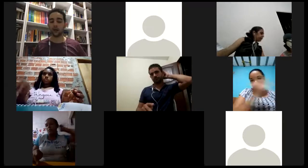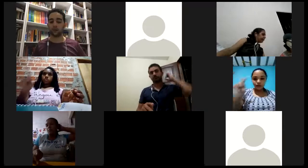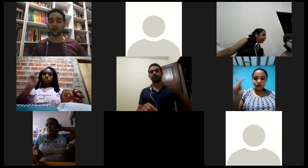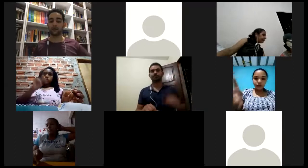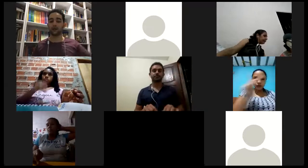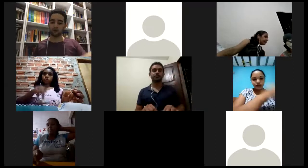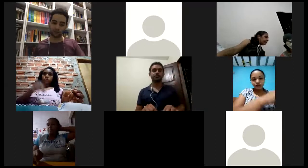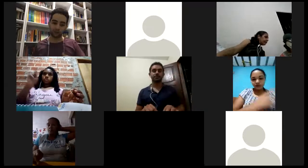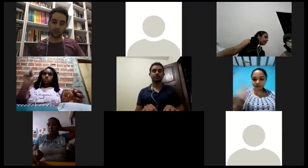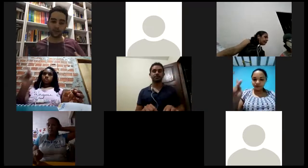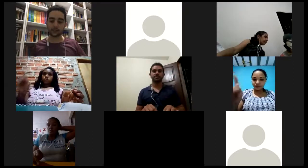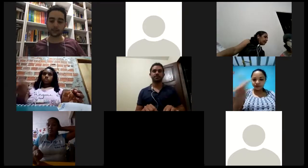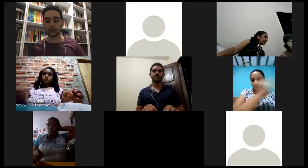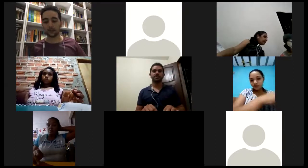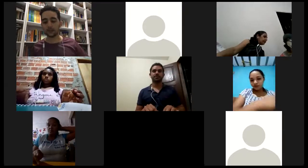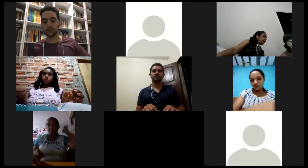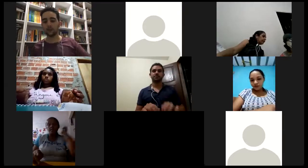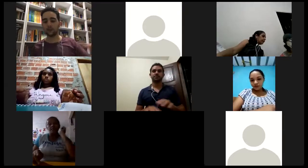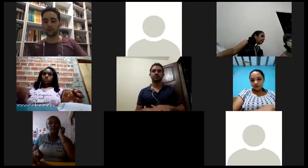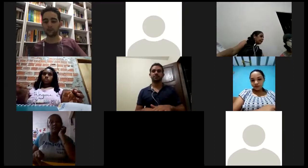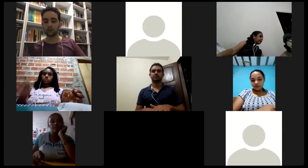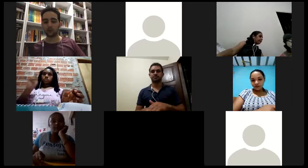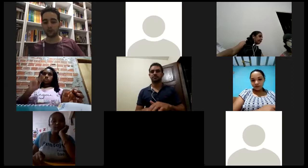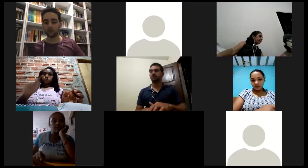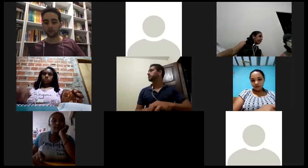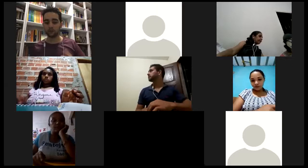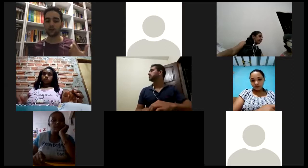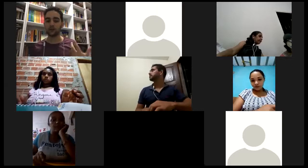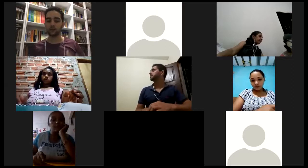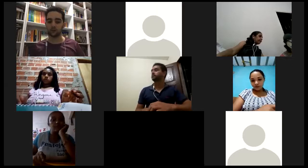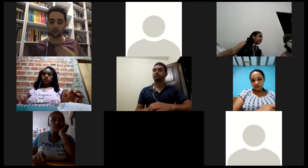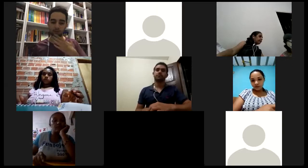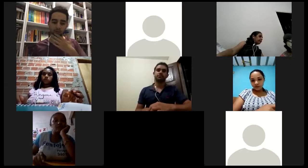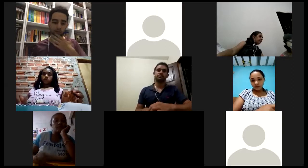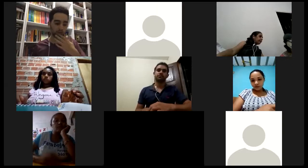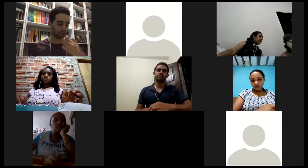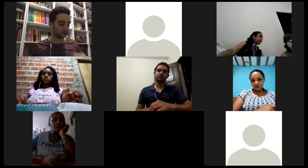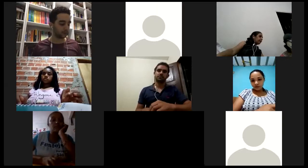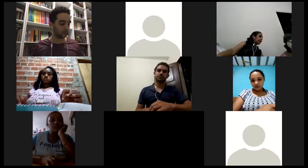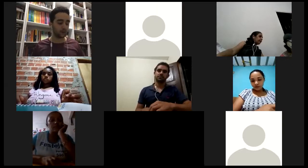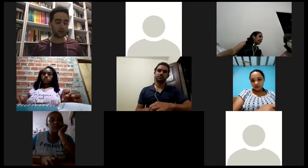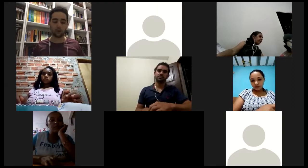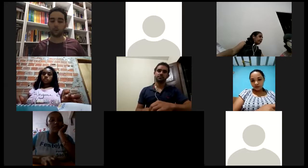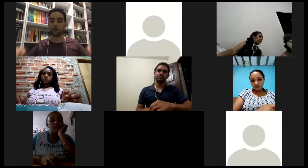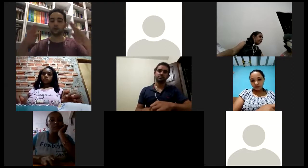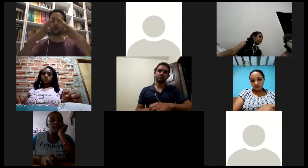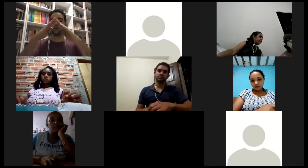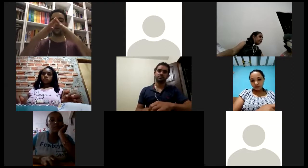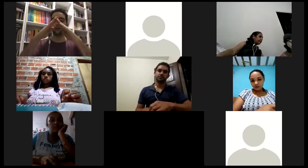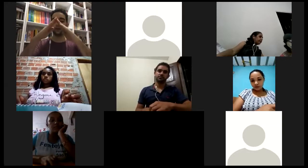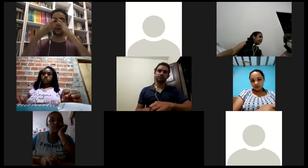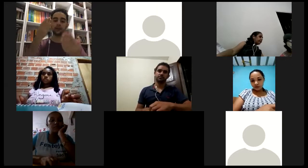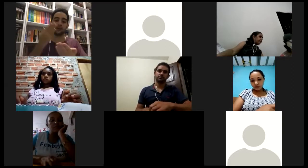Eu vou fazer novamente com vocês e a terceira vez eu vou só perguntar para vocês e vocês façam sozinhos. Então,